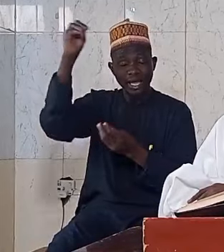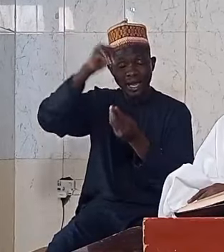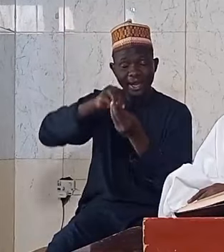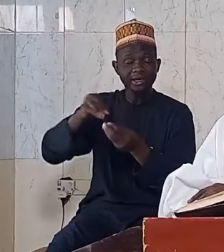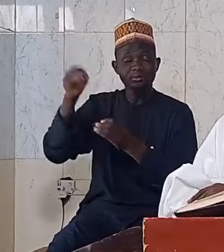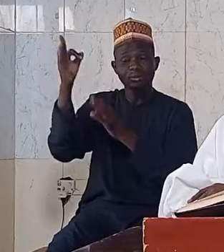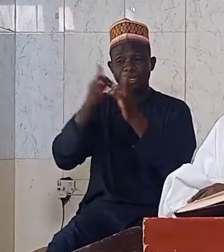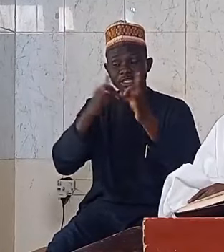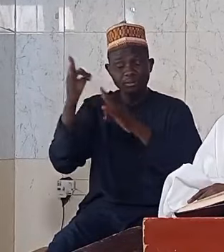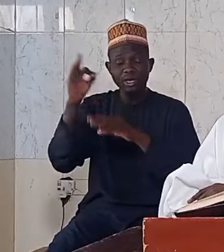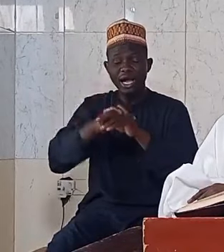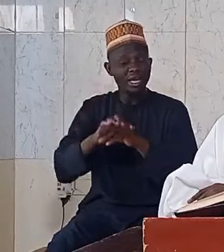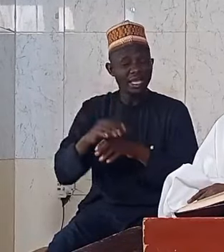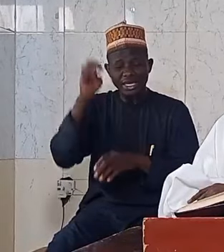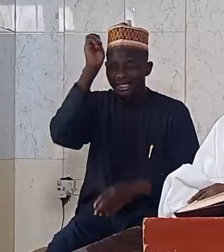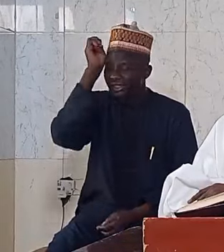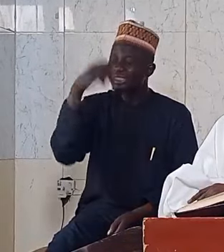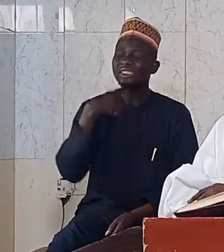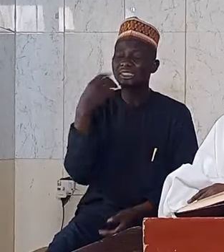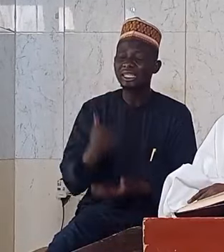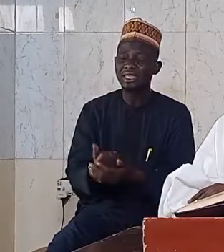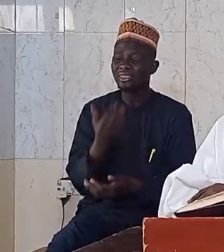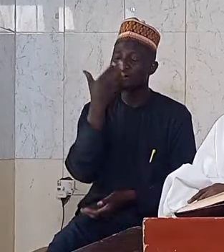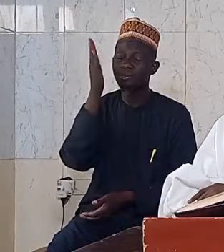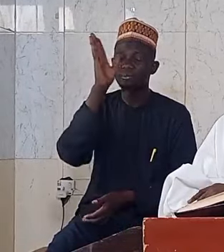yayi zargi ga waɗanda